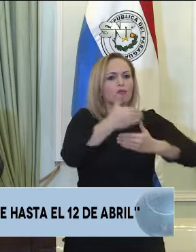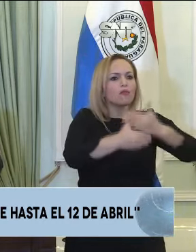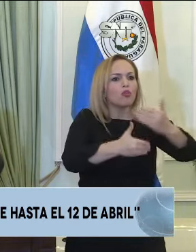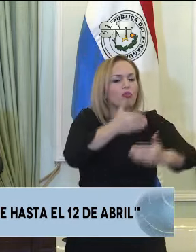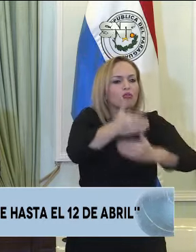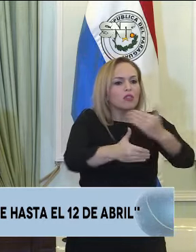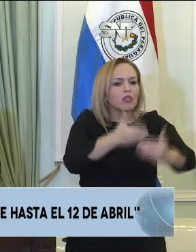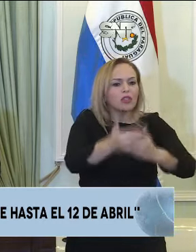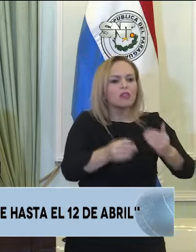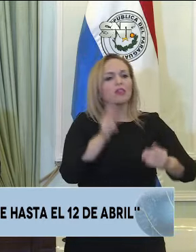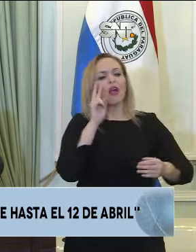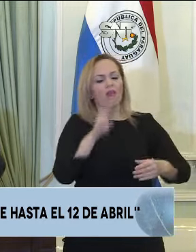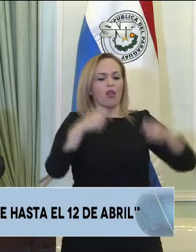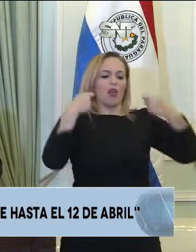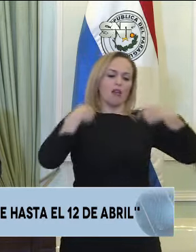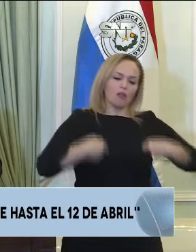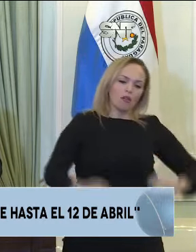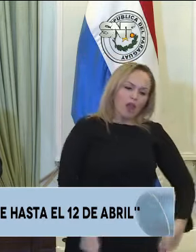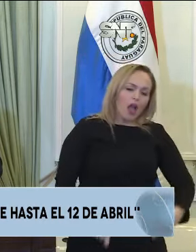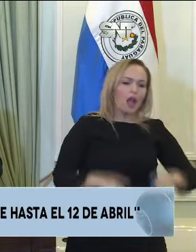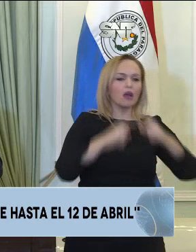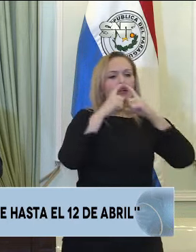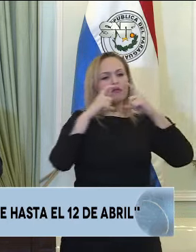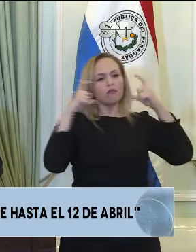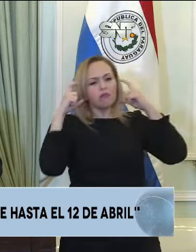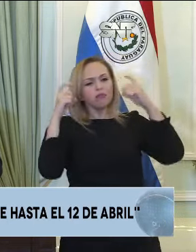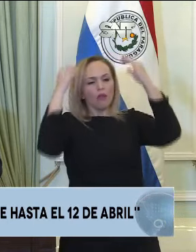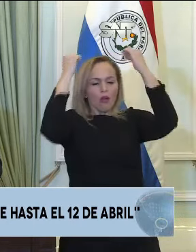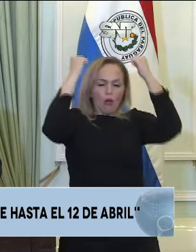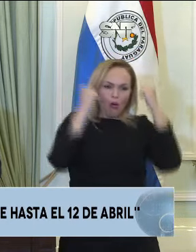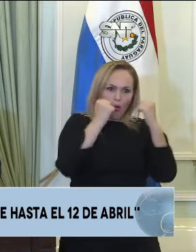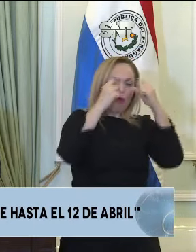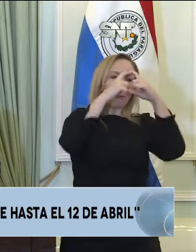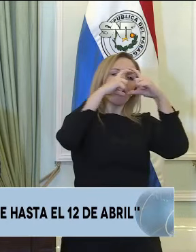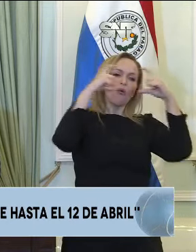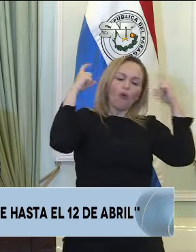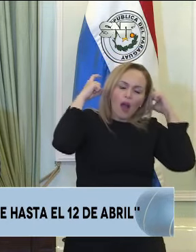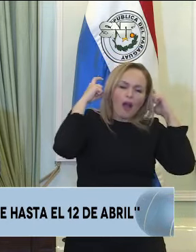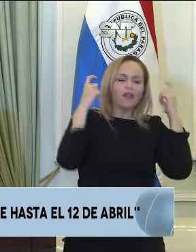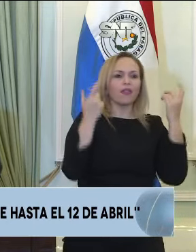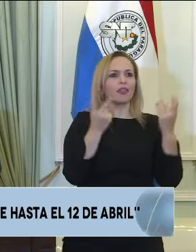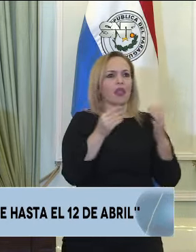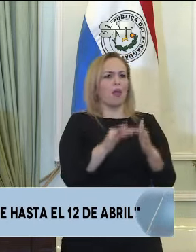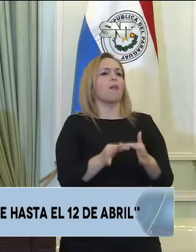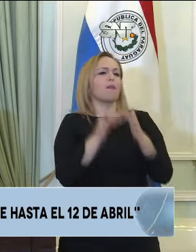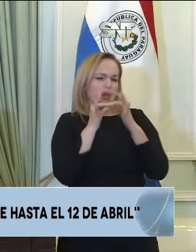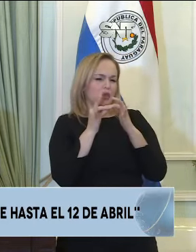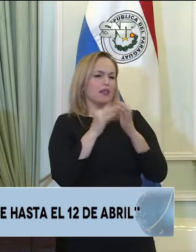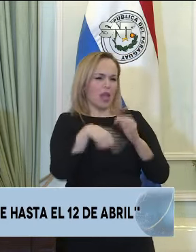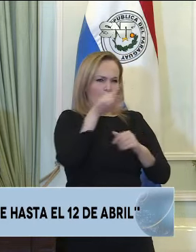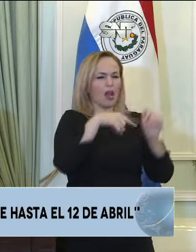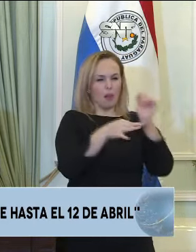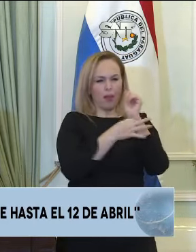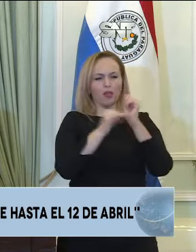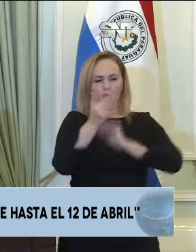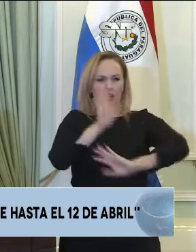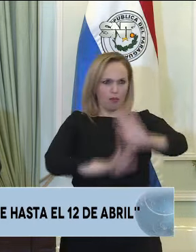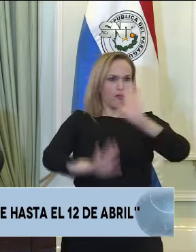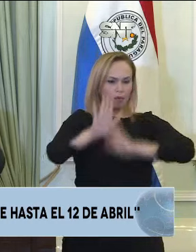se van sumando las batas quirúrgicas, el tráfico especial y nuestro personal de terapia intensiva es el que va a recibir las